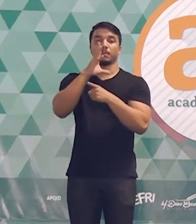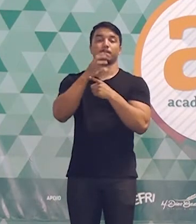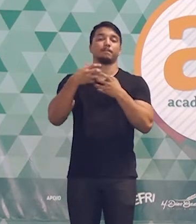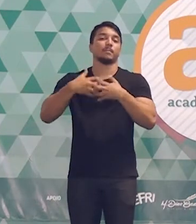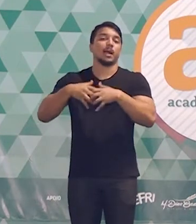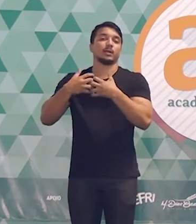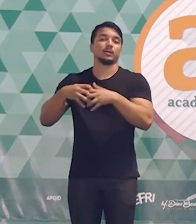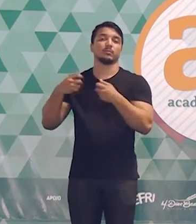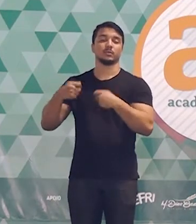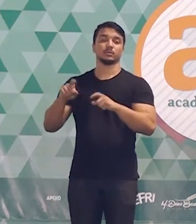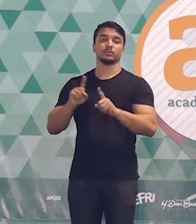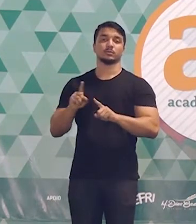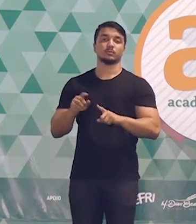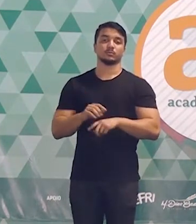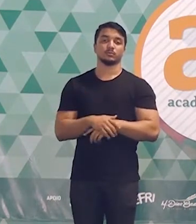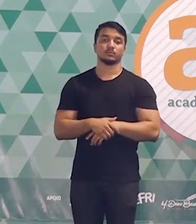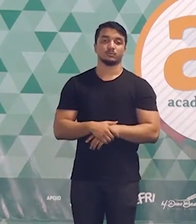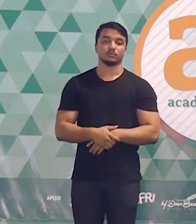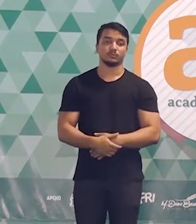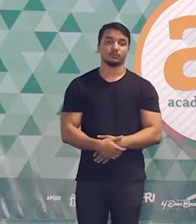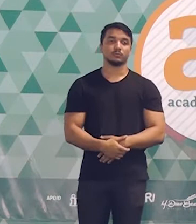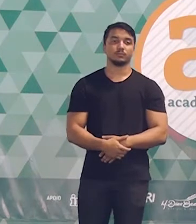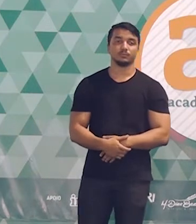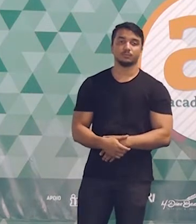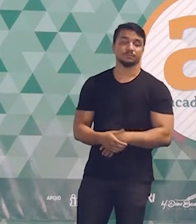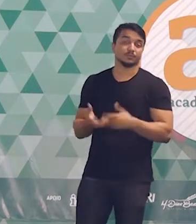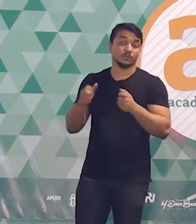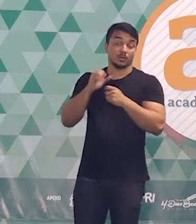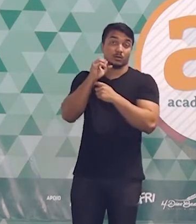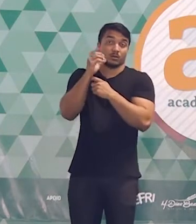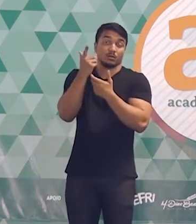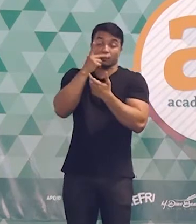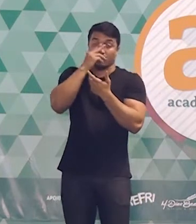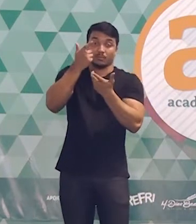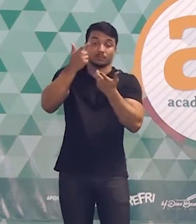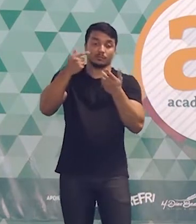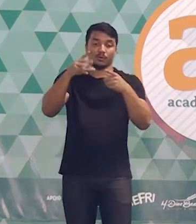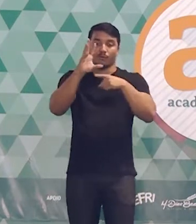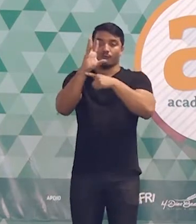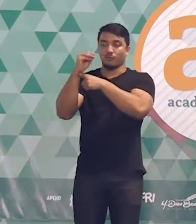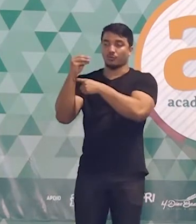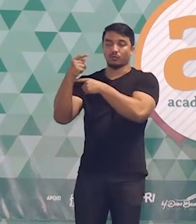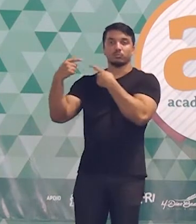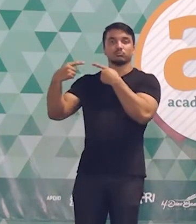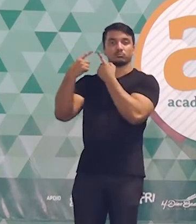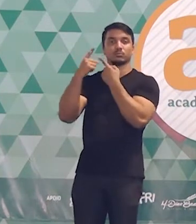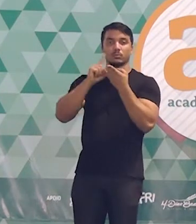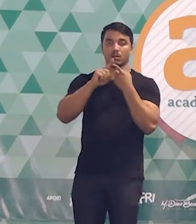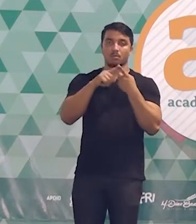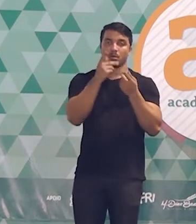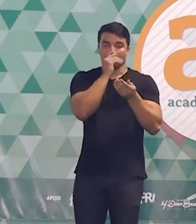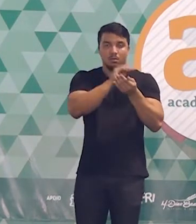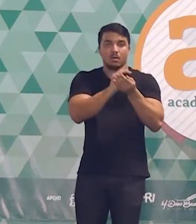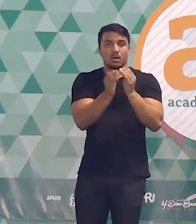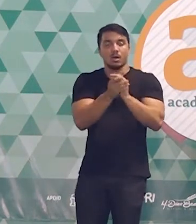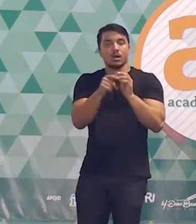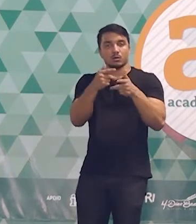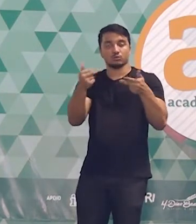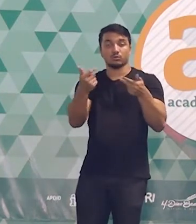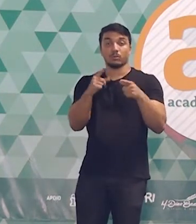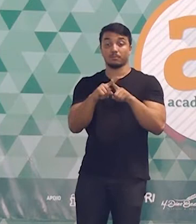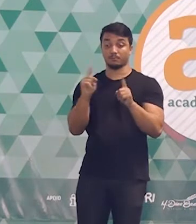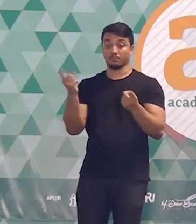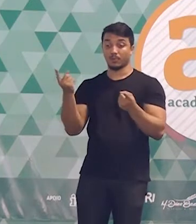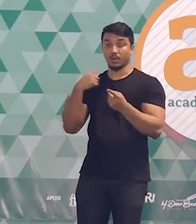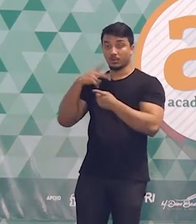máquina. Compreende? E é claro que a fotografia também tem um viés artístico. Mas quando